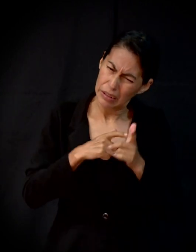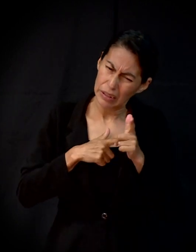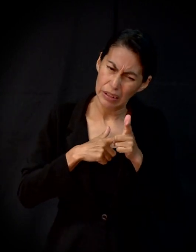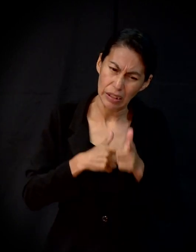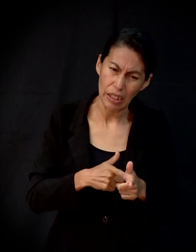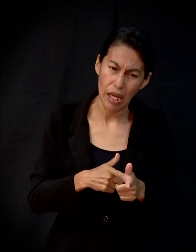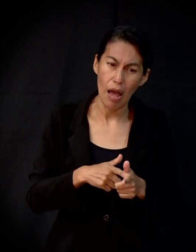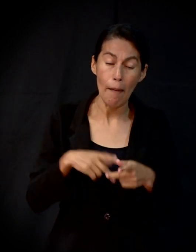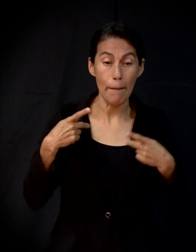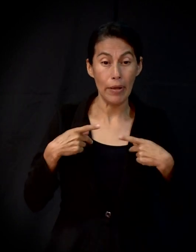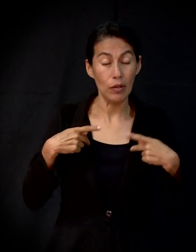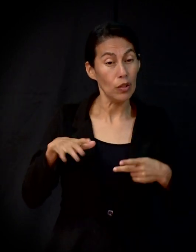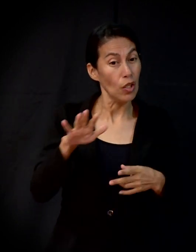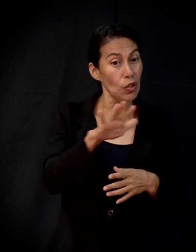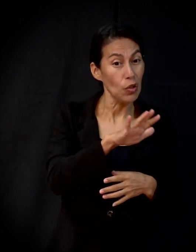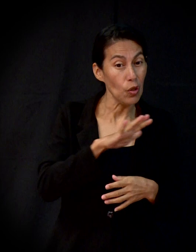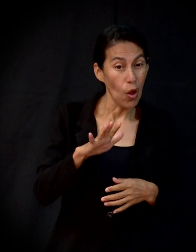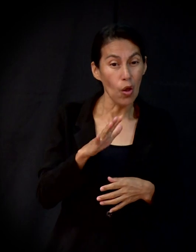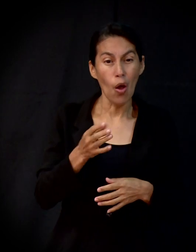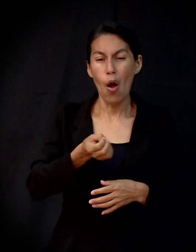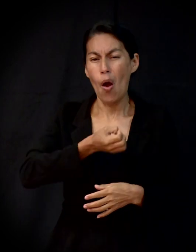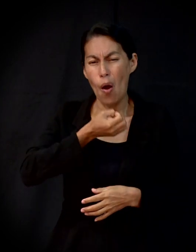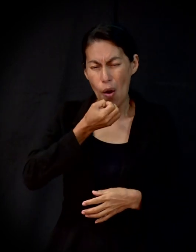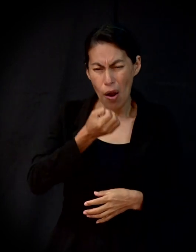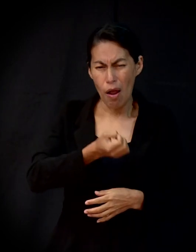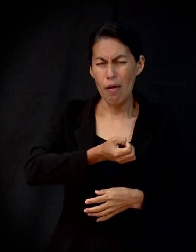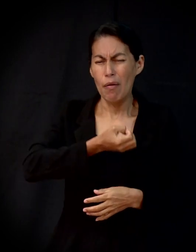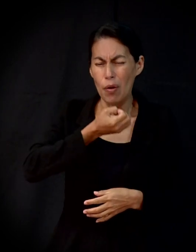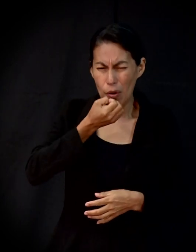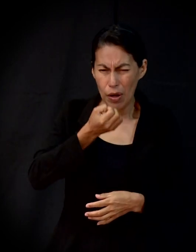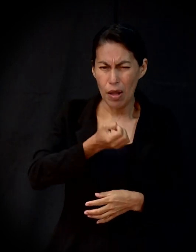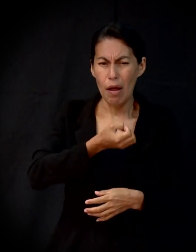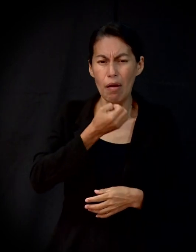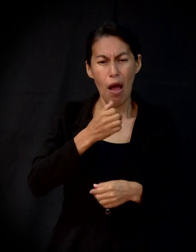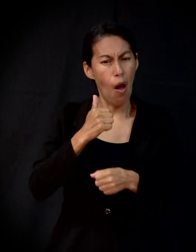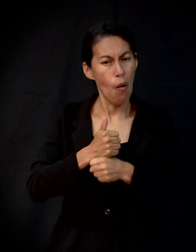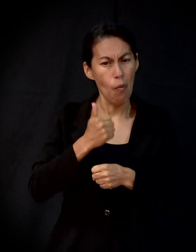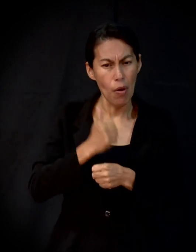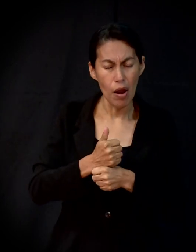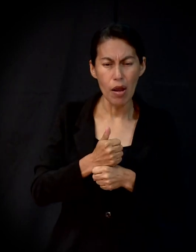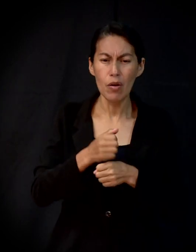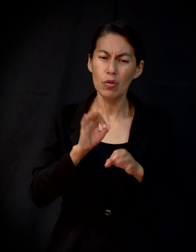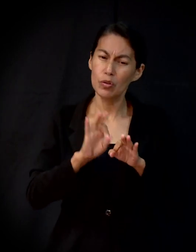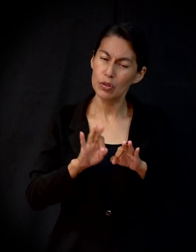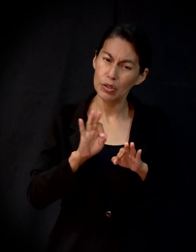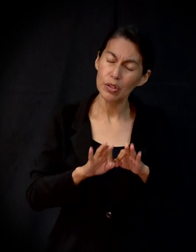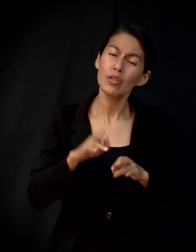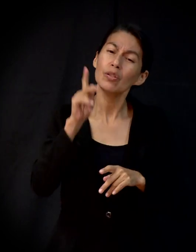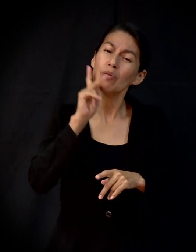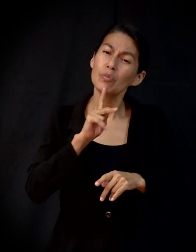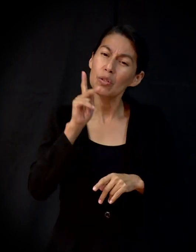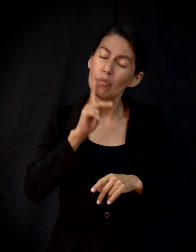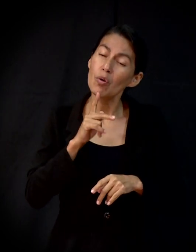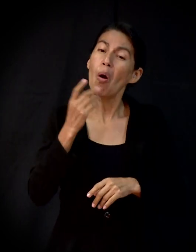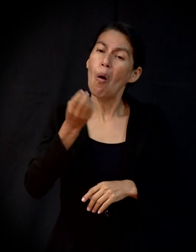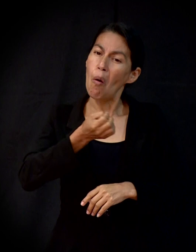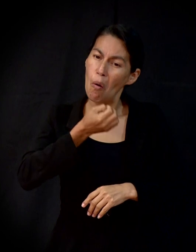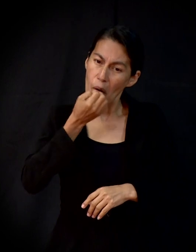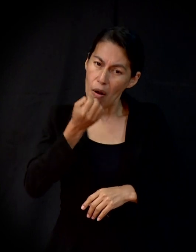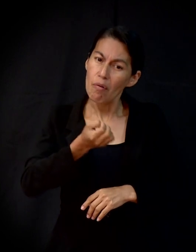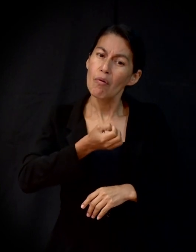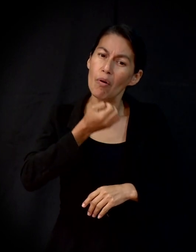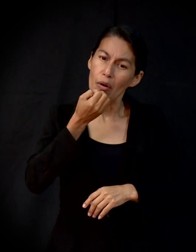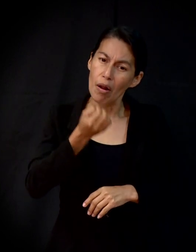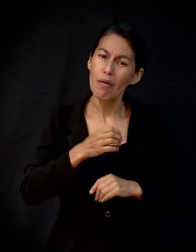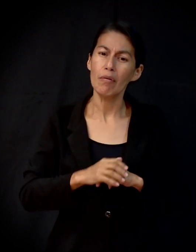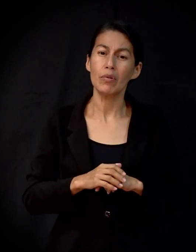Todos orábamos por él. Así todos los abuelos y los instruidos.